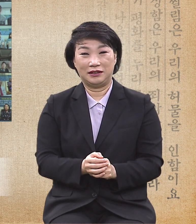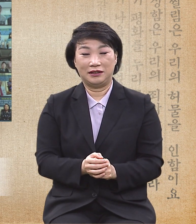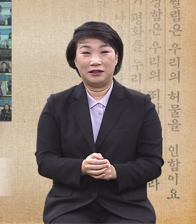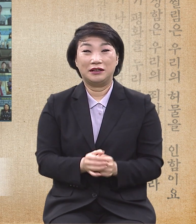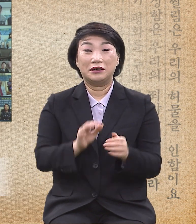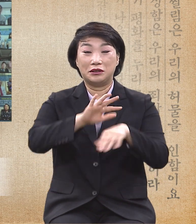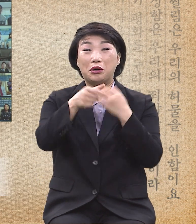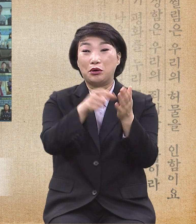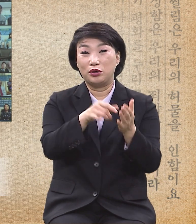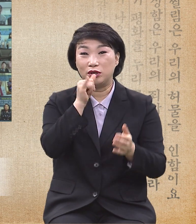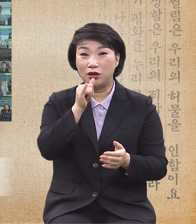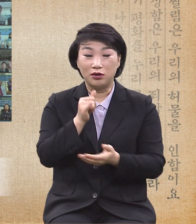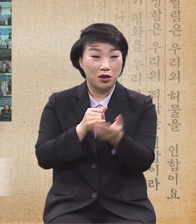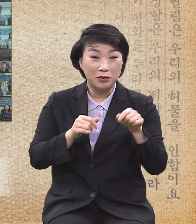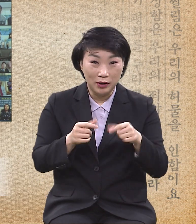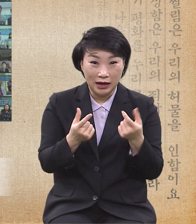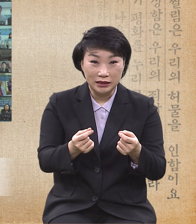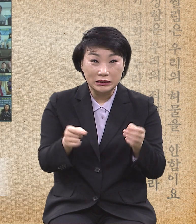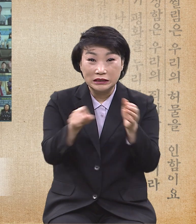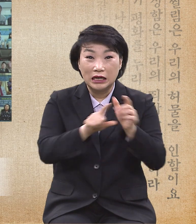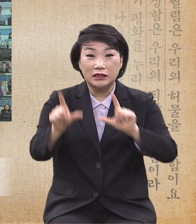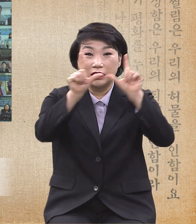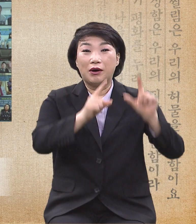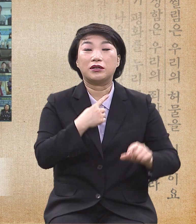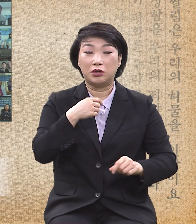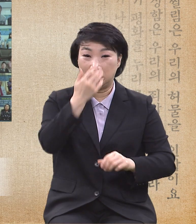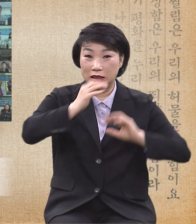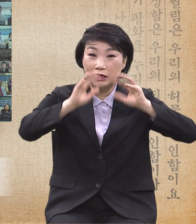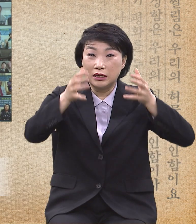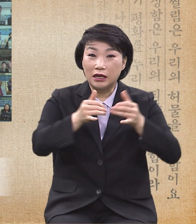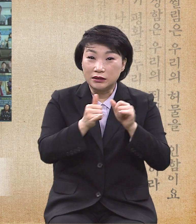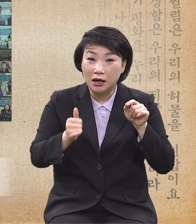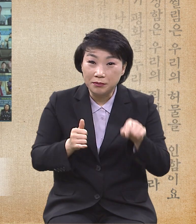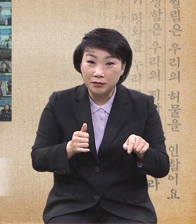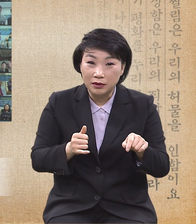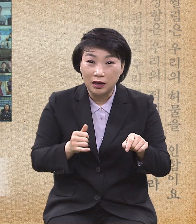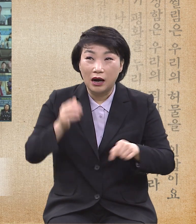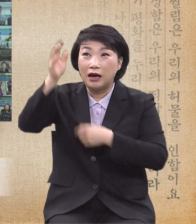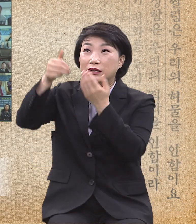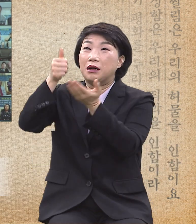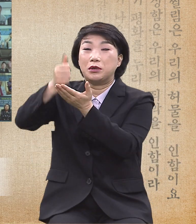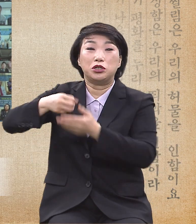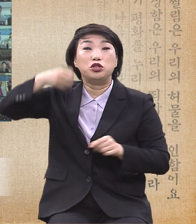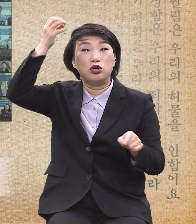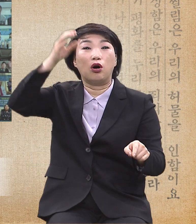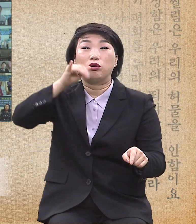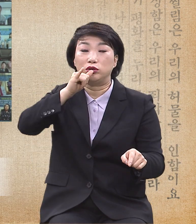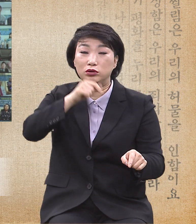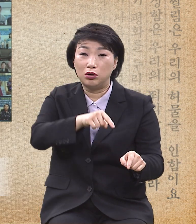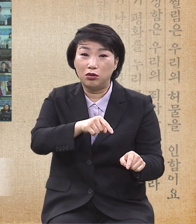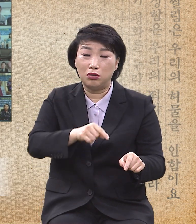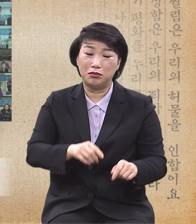서에 보면 그렇게 신앙생활하다 이스라엘 백성들이 하나님을 잊어버렸잖아요.